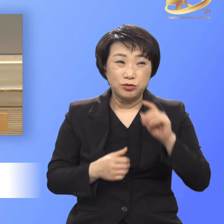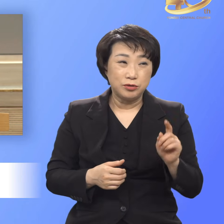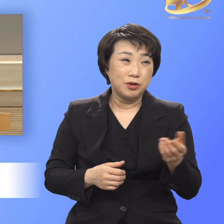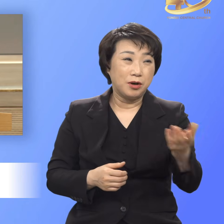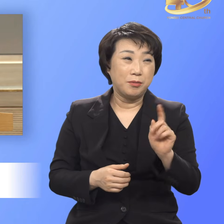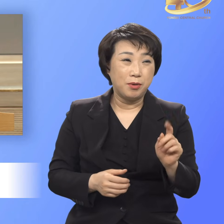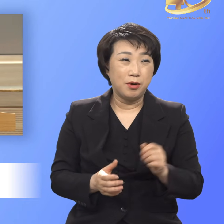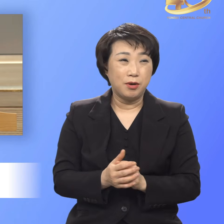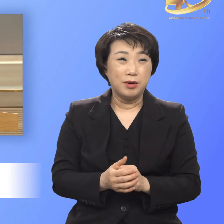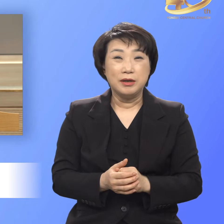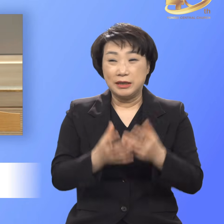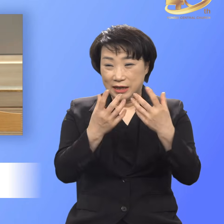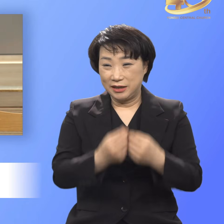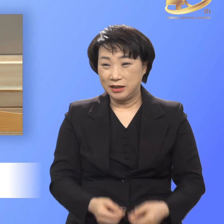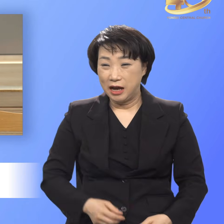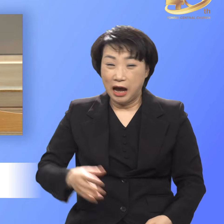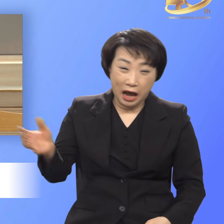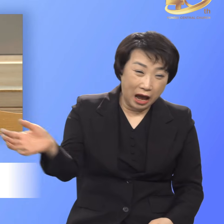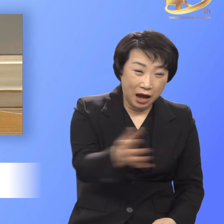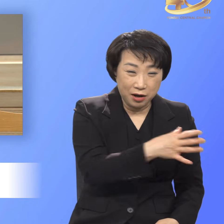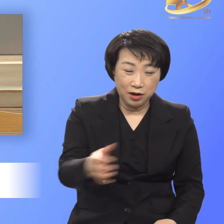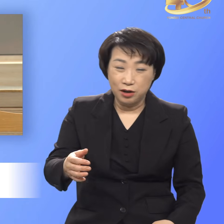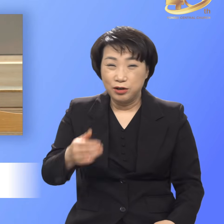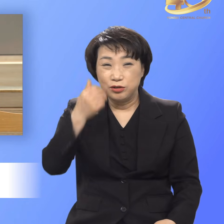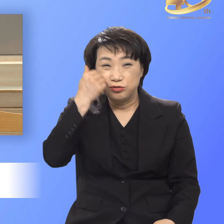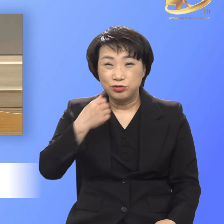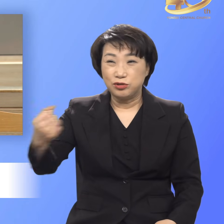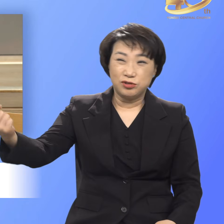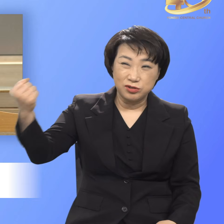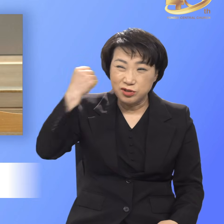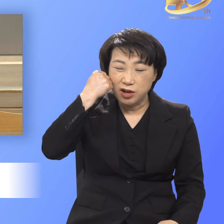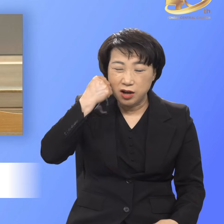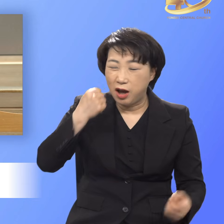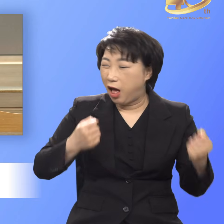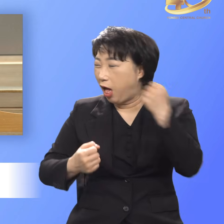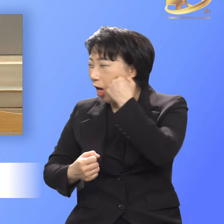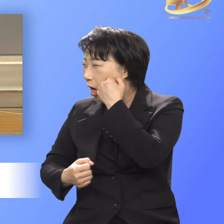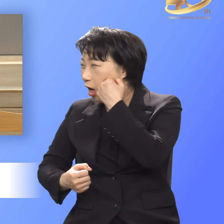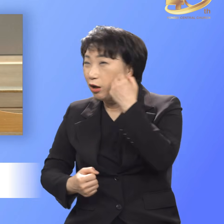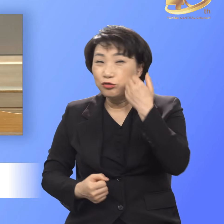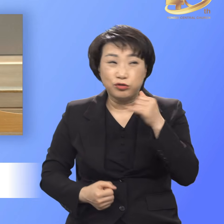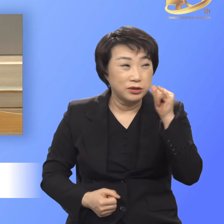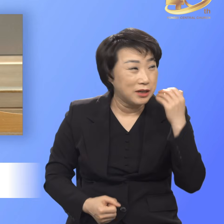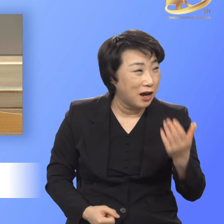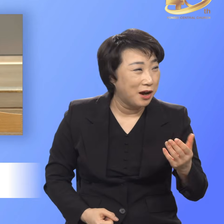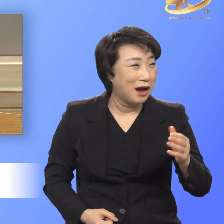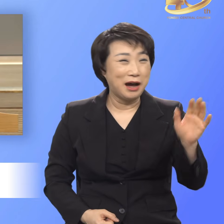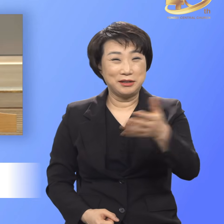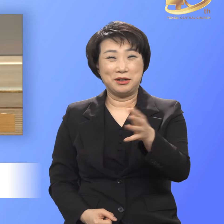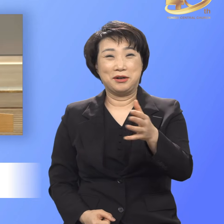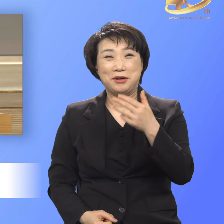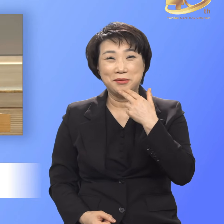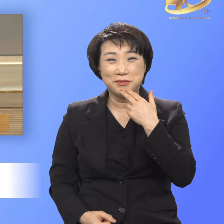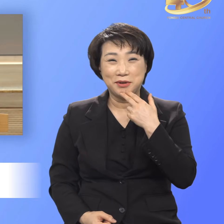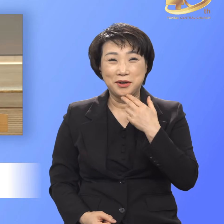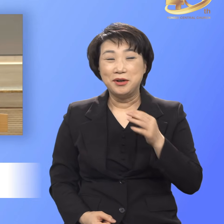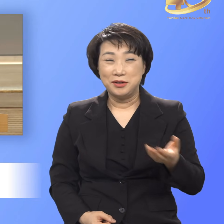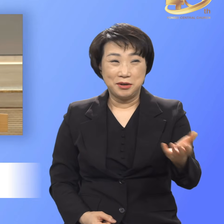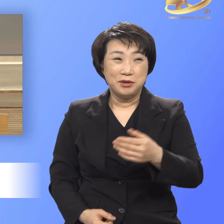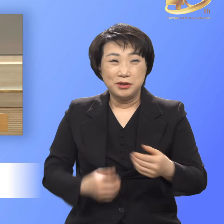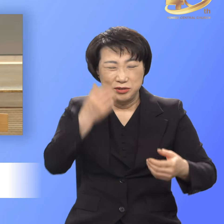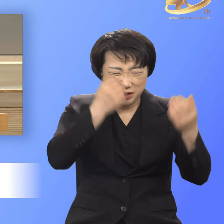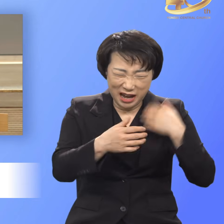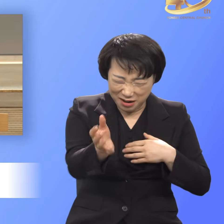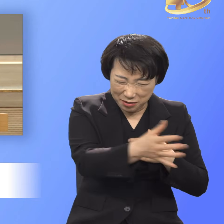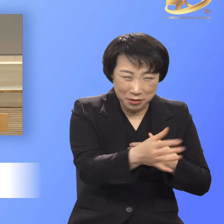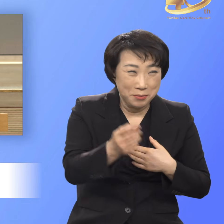아무것도 없어. 근데 주먹으로 때린다고 누가 맞는 사람이 또 누가 바라기도 내가 없으면 그건 허공치고 마는